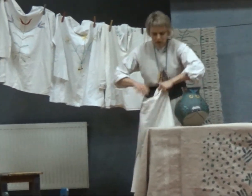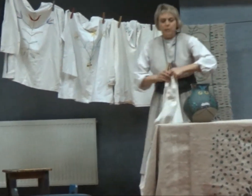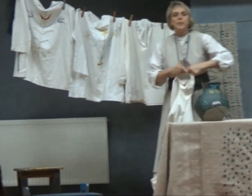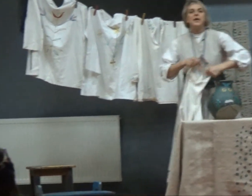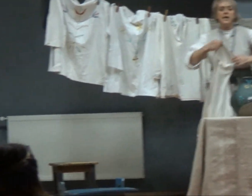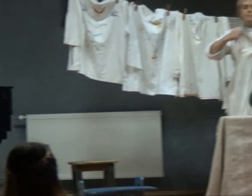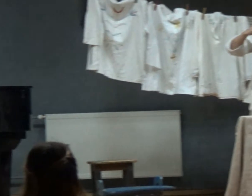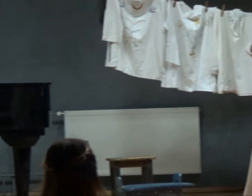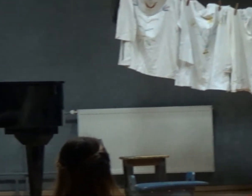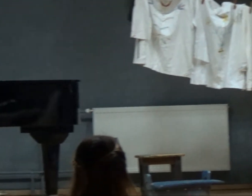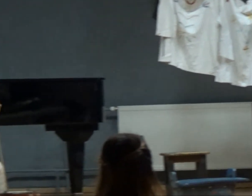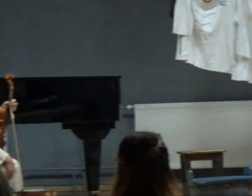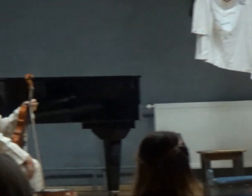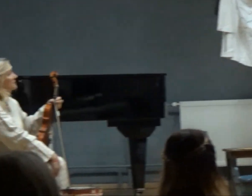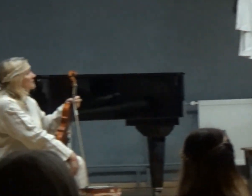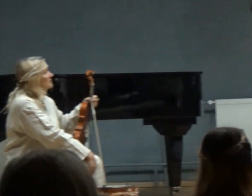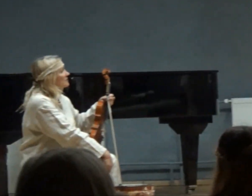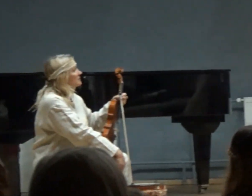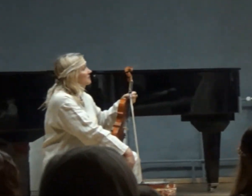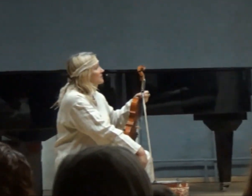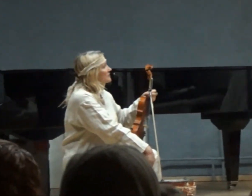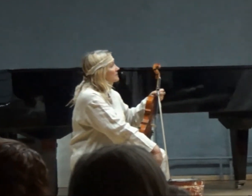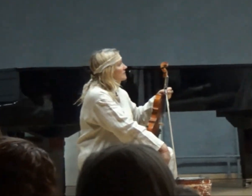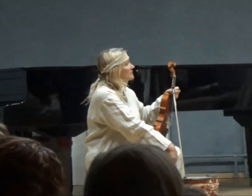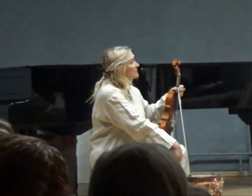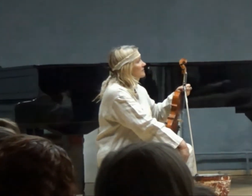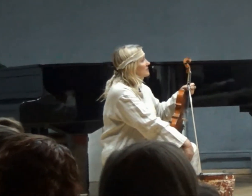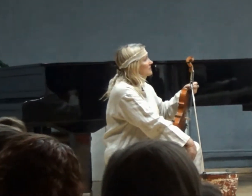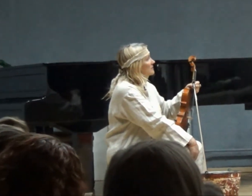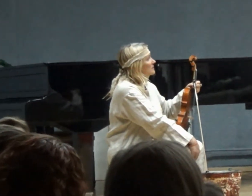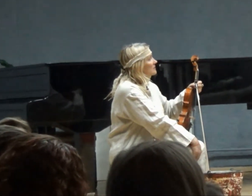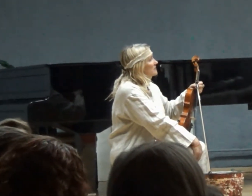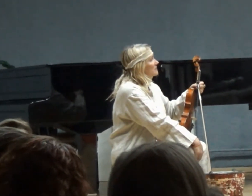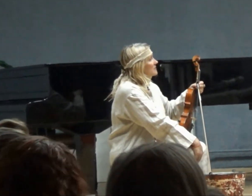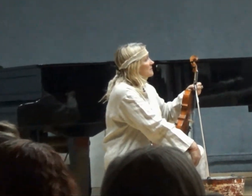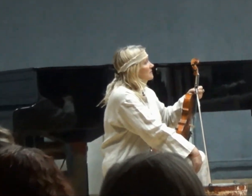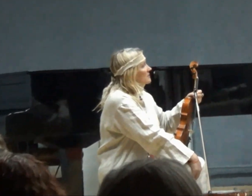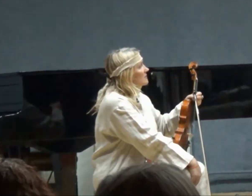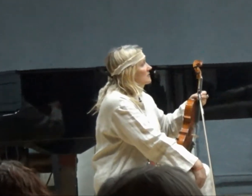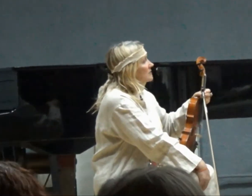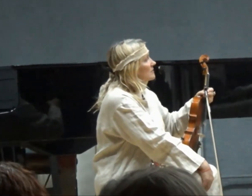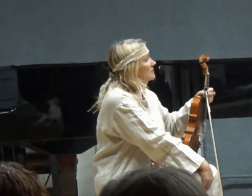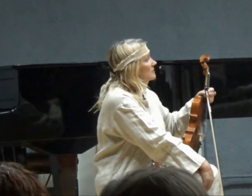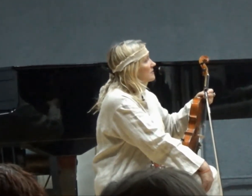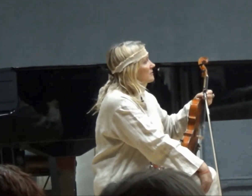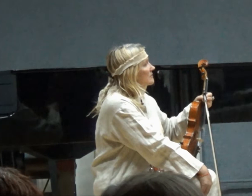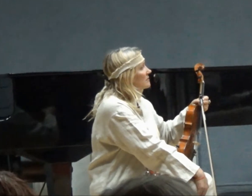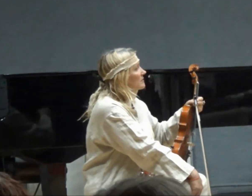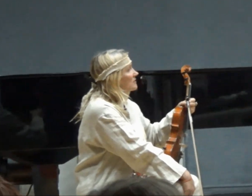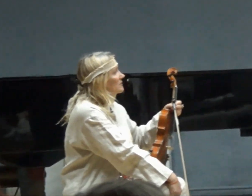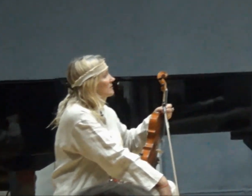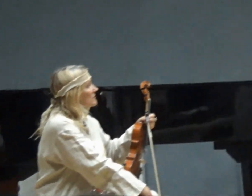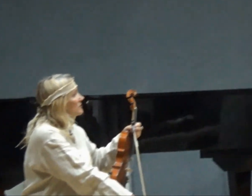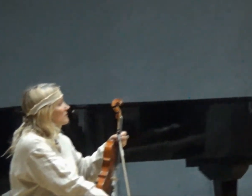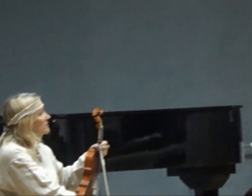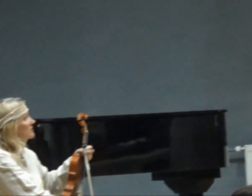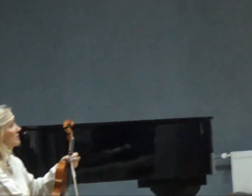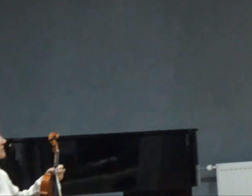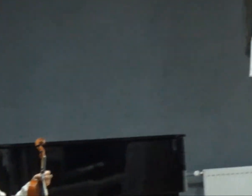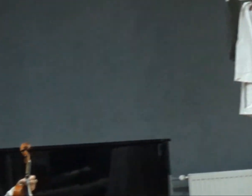Приимся, суля, сижал. nuostabią rūtų vainiką.